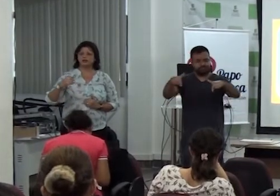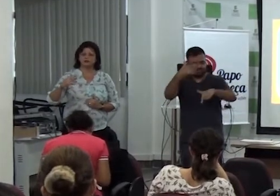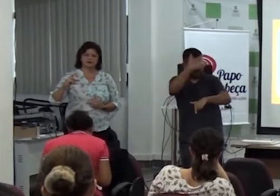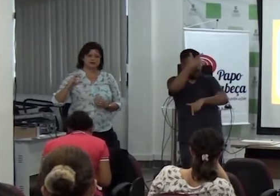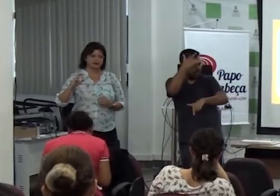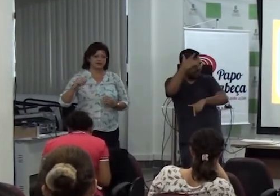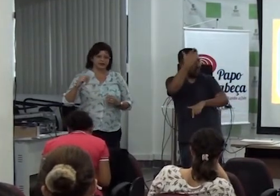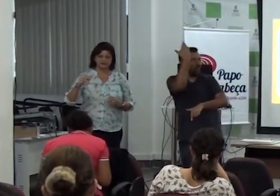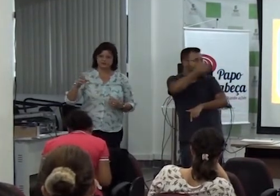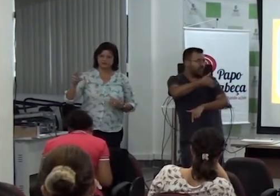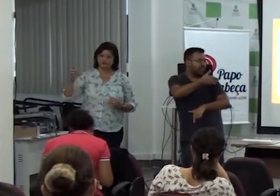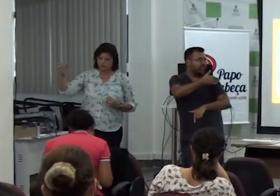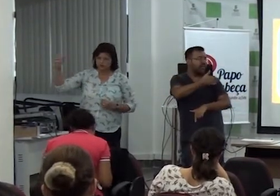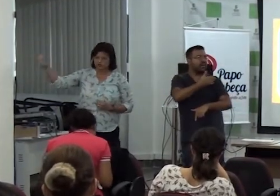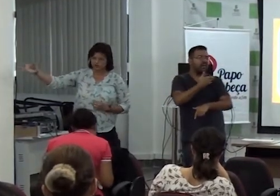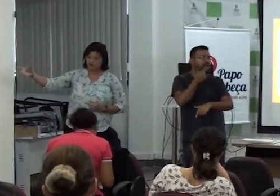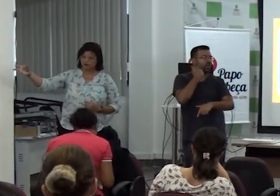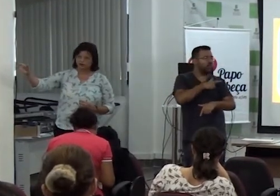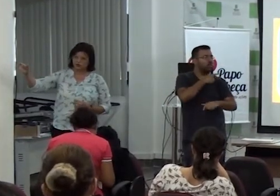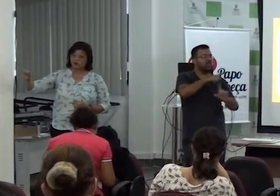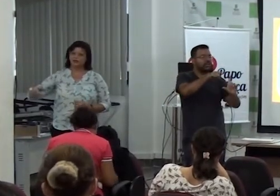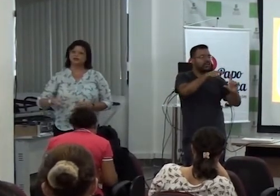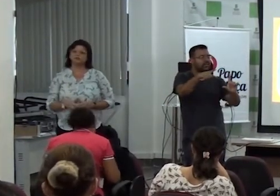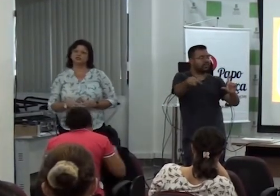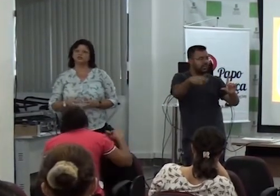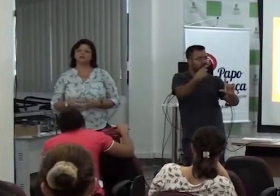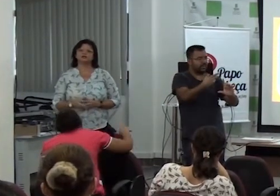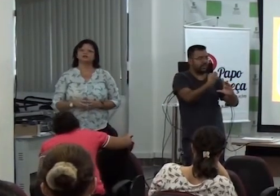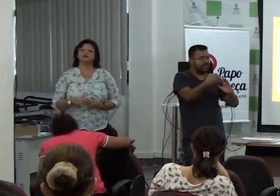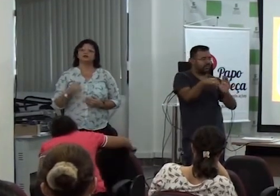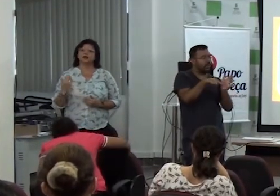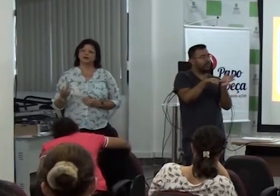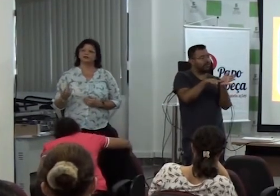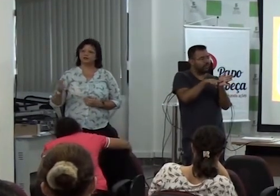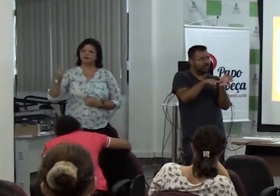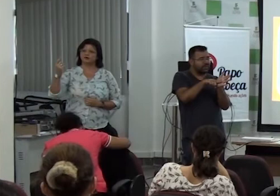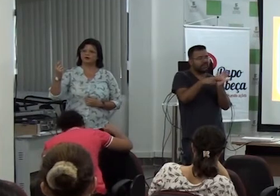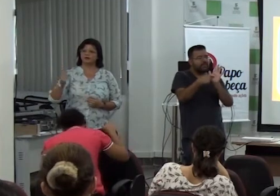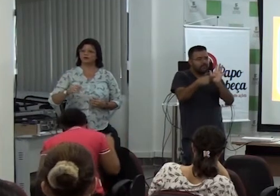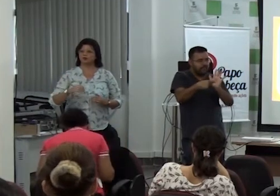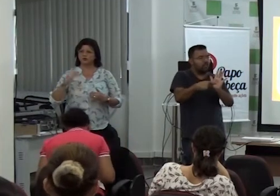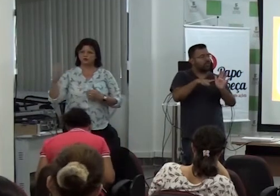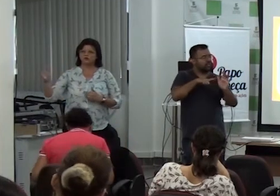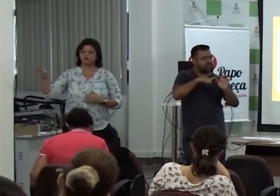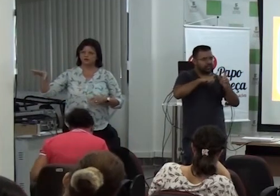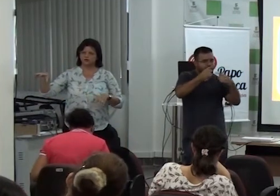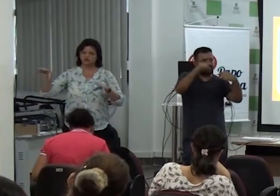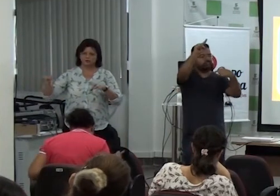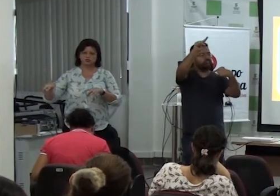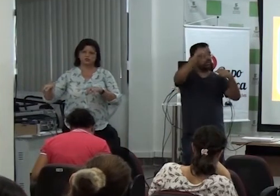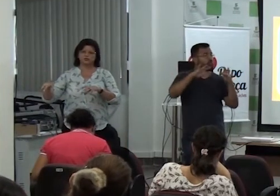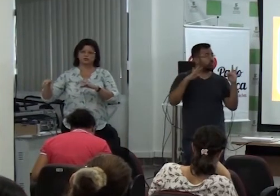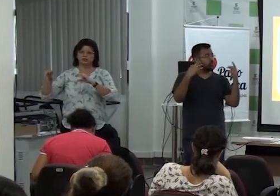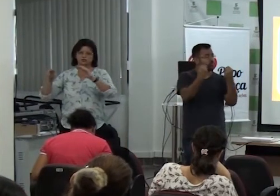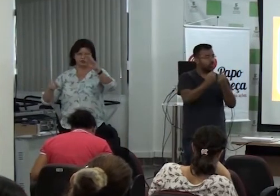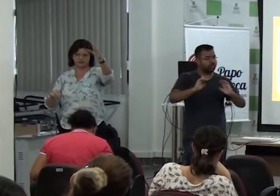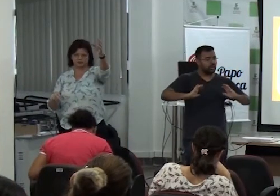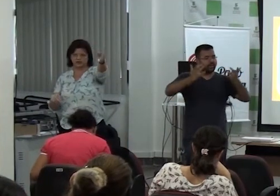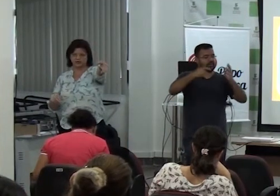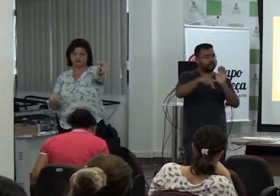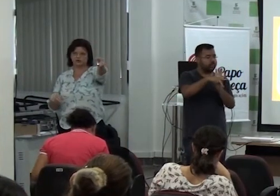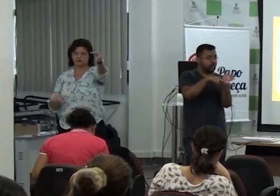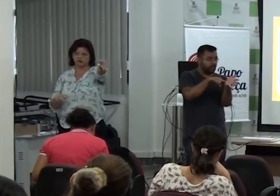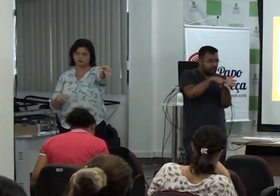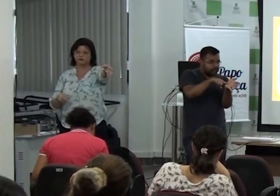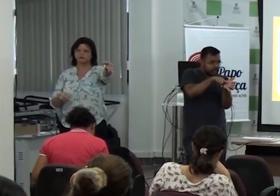gente dar ênfase nos indicadores da pesquisa aqui no CEFOR. Então, todos os eventos de pesquisa que estão